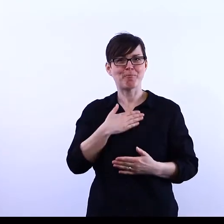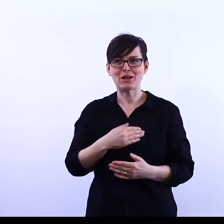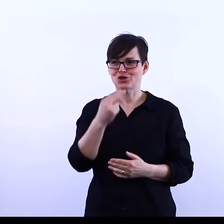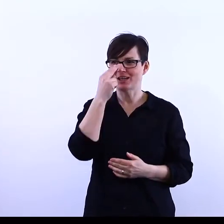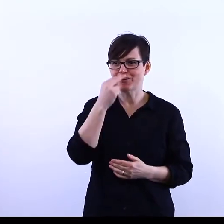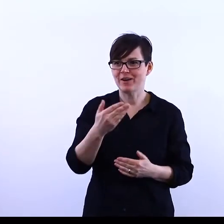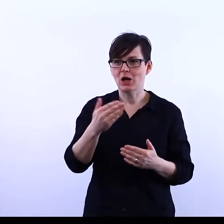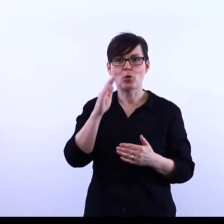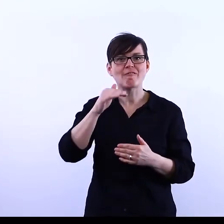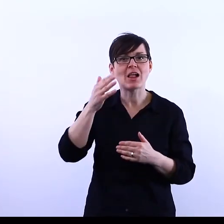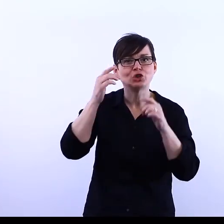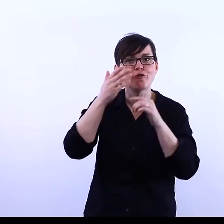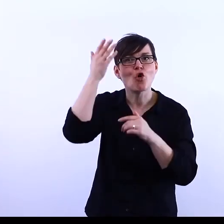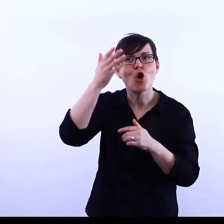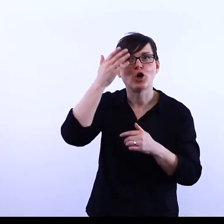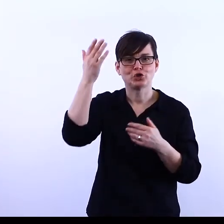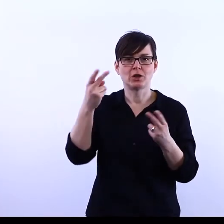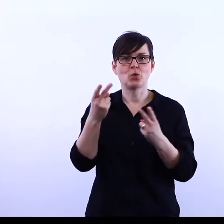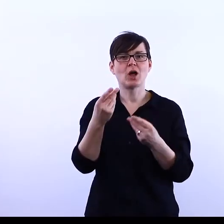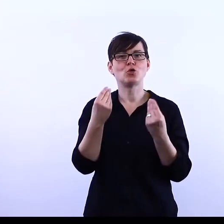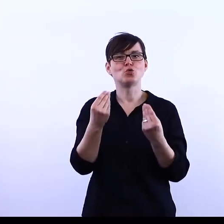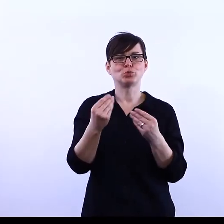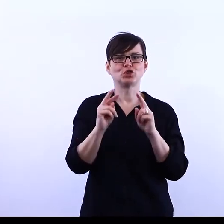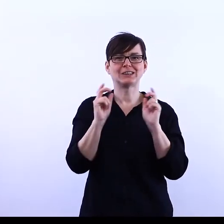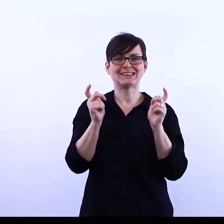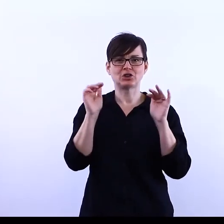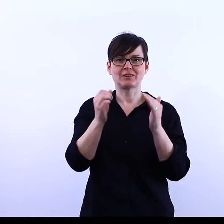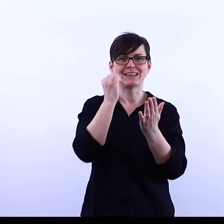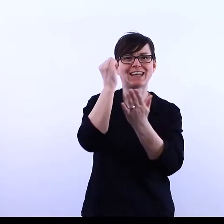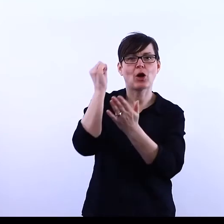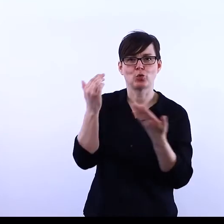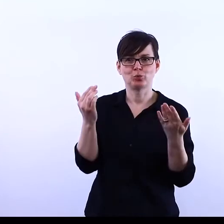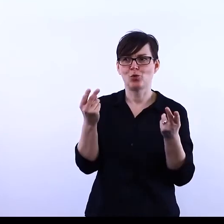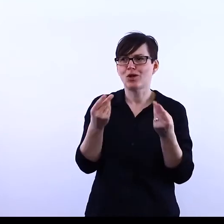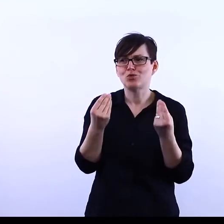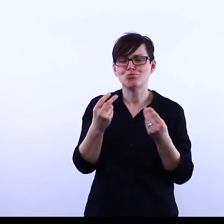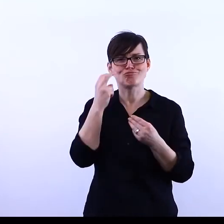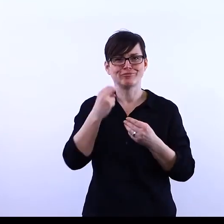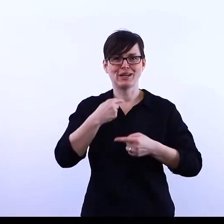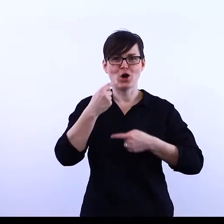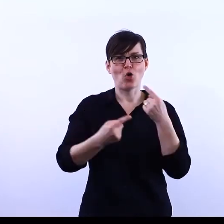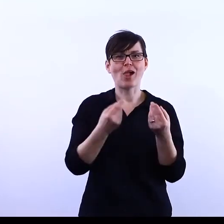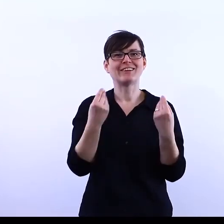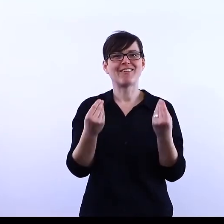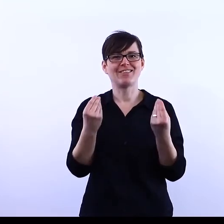Falschvorstellungen, Stereotype, die in unserer Gesellschaft noch vorherrschen, alte Rollenklischees, die einfach in unseren Texten drinnen stecken, in